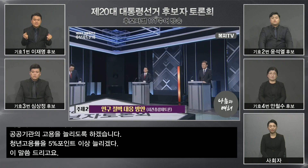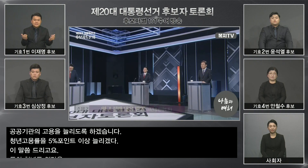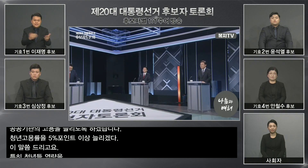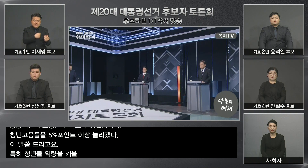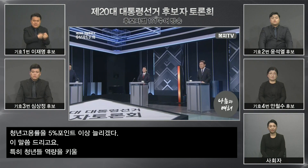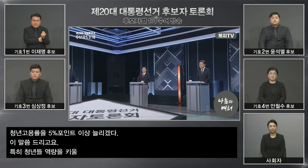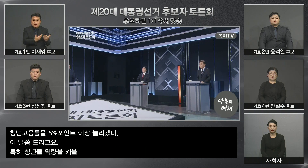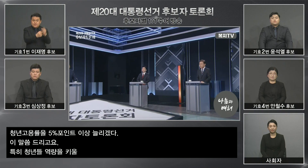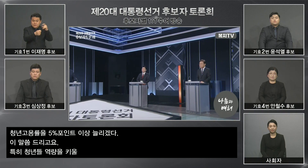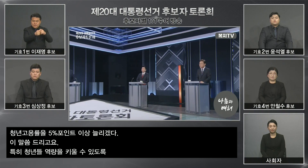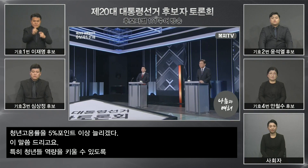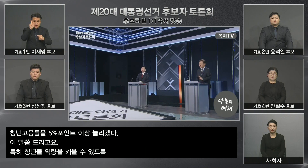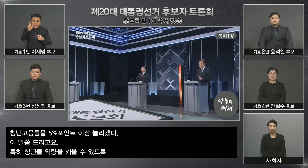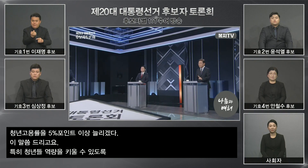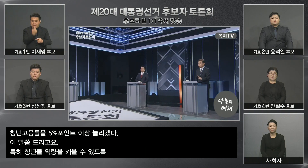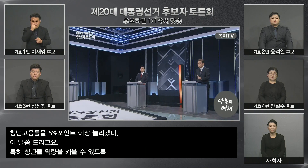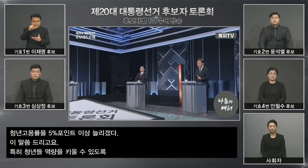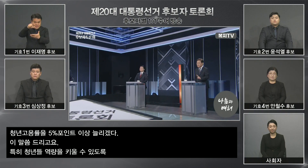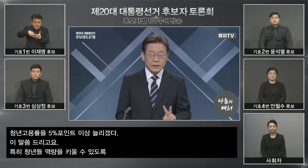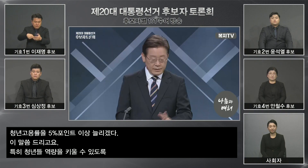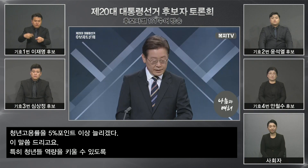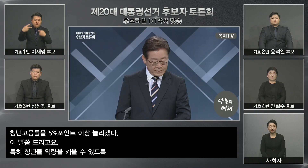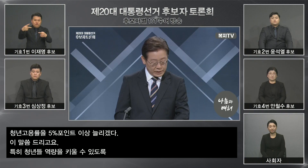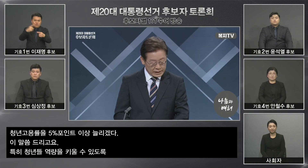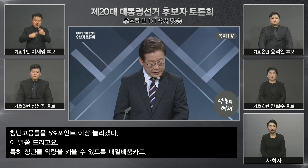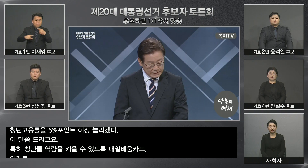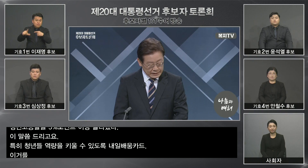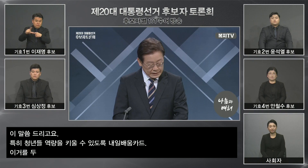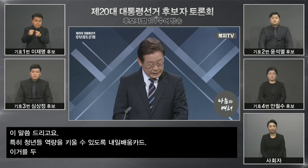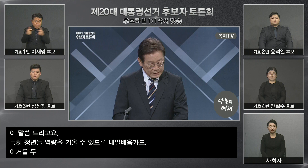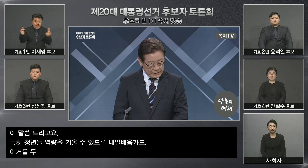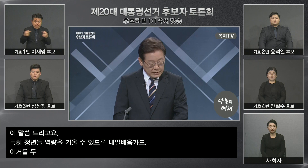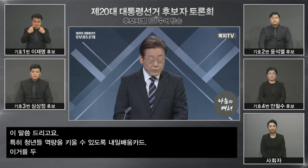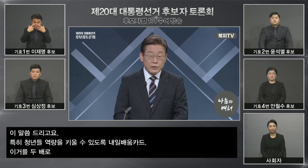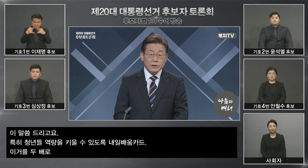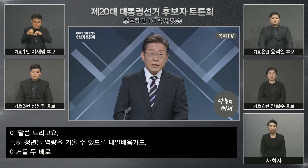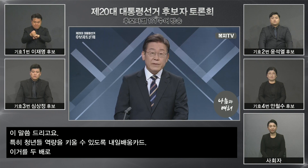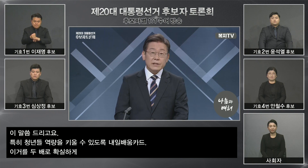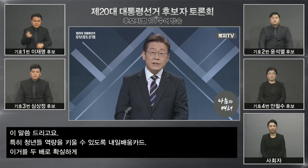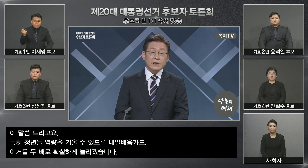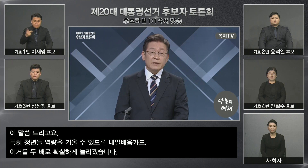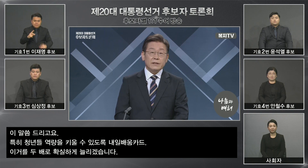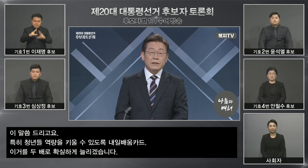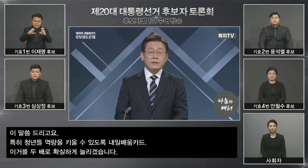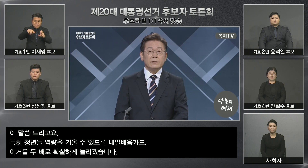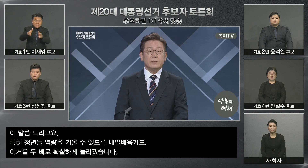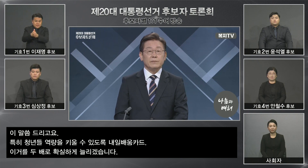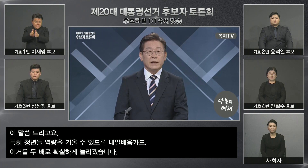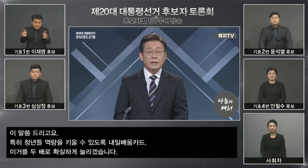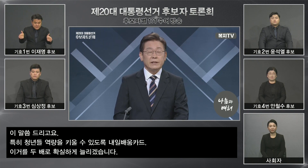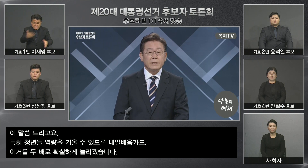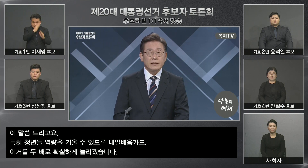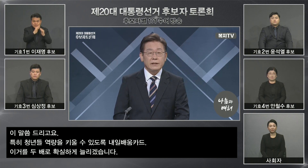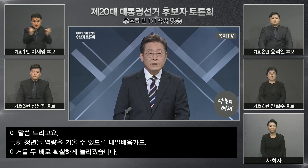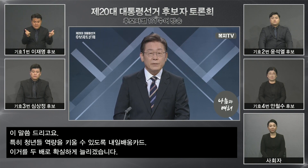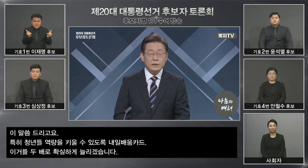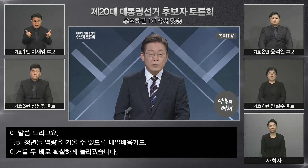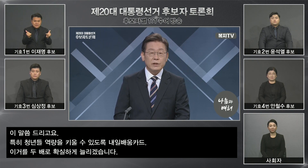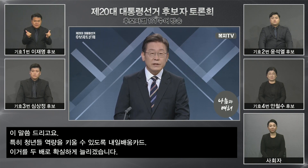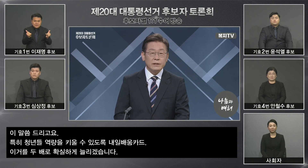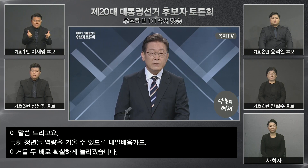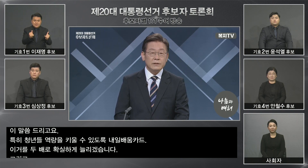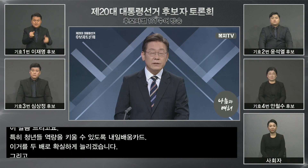내일 배움 카드, 이거를 2배로 확실하게 늘리겠습니다. 그리고 성남에서 시작해서 청년들이 많이